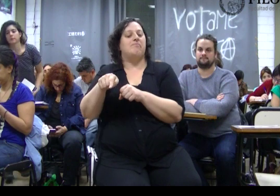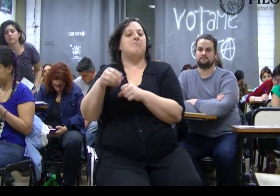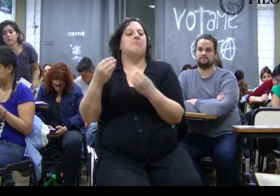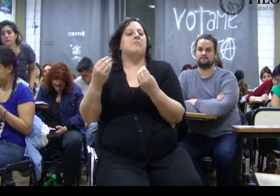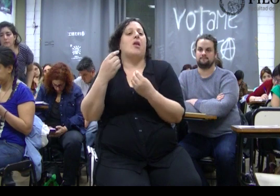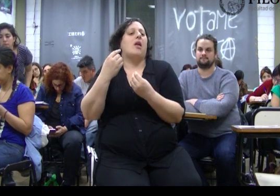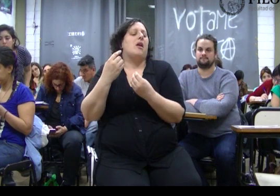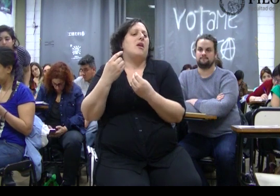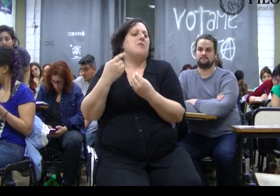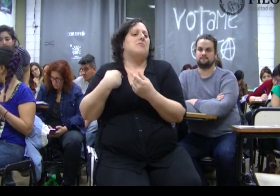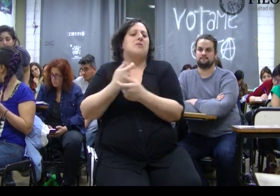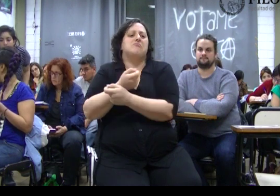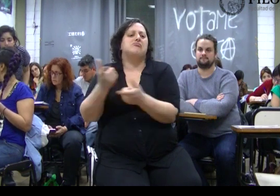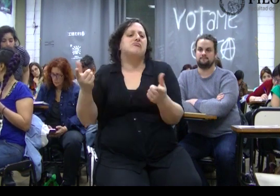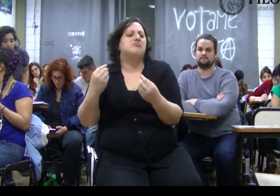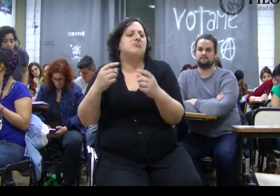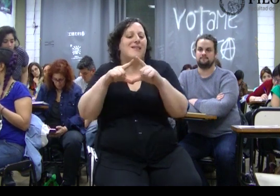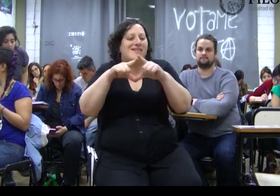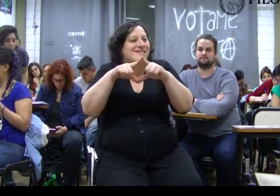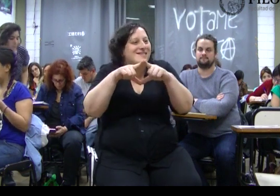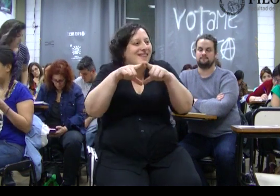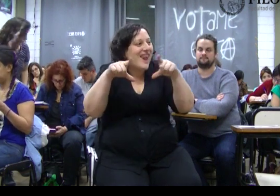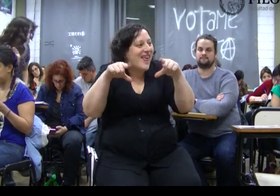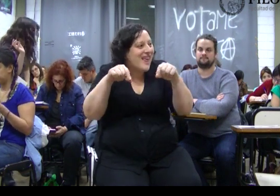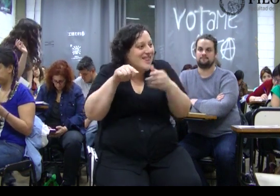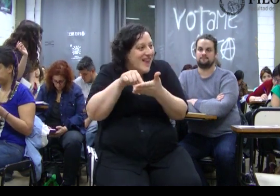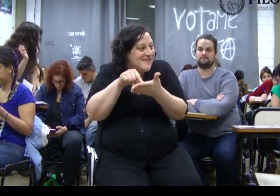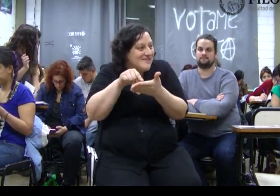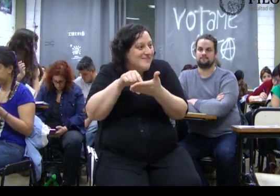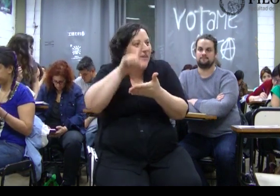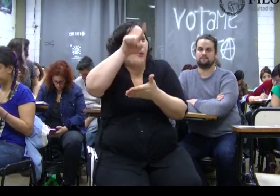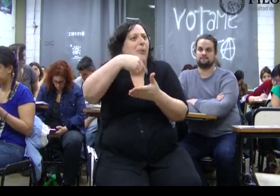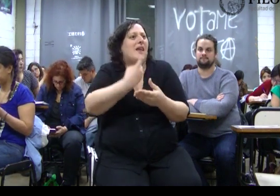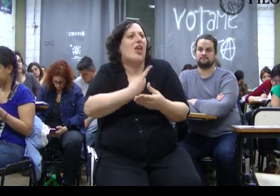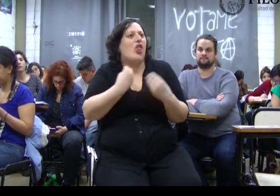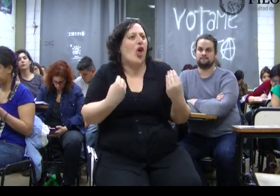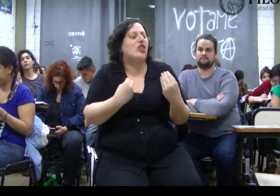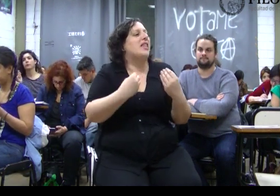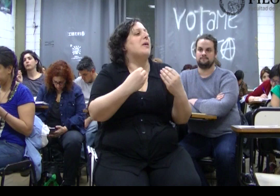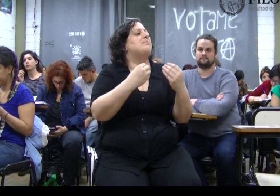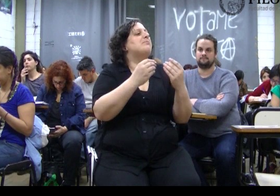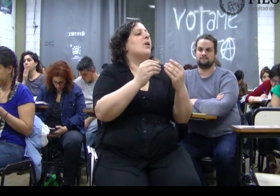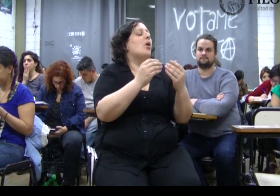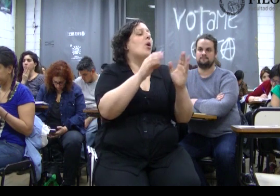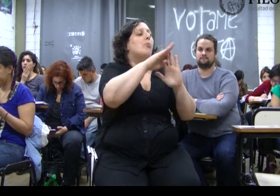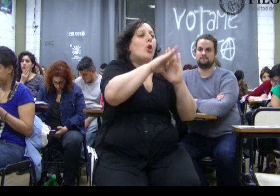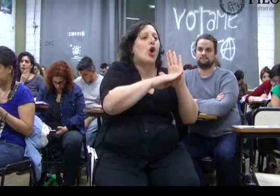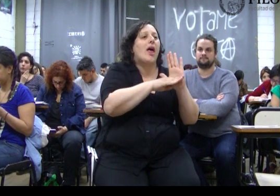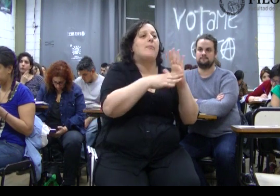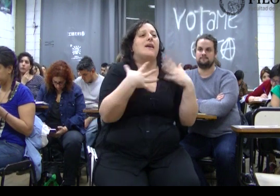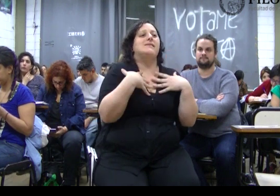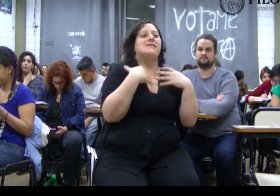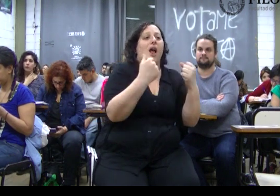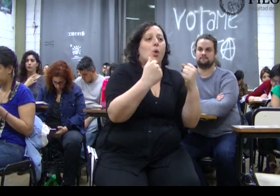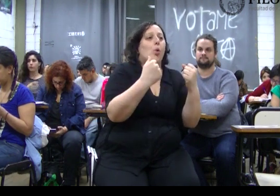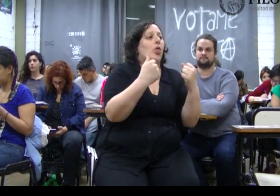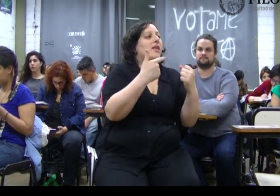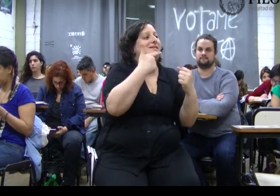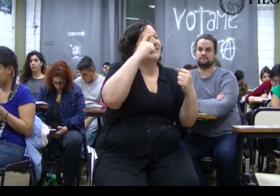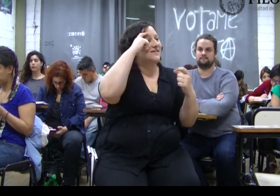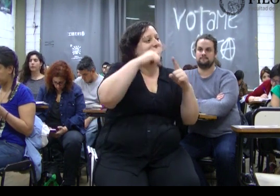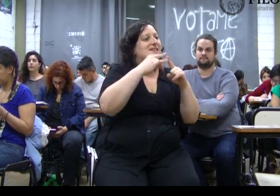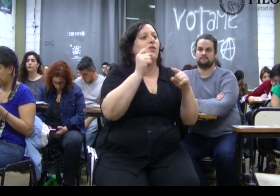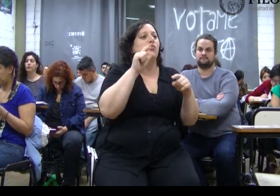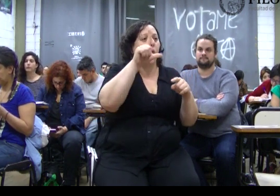que fueron producto del programa de salud sexual, ¿no? Del programa Salud Sexual de